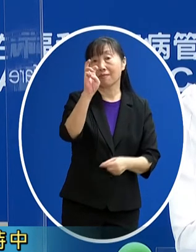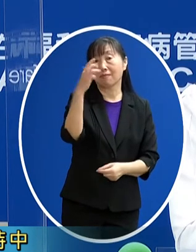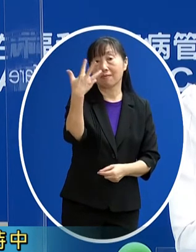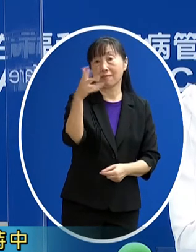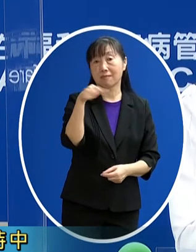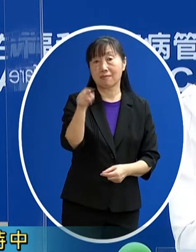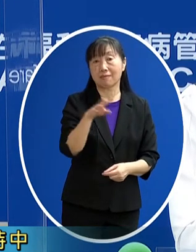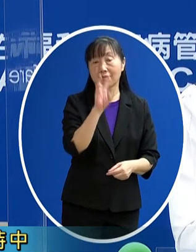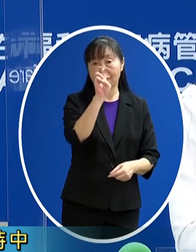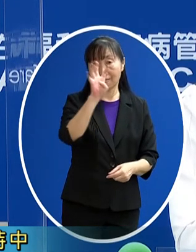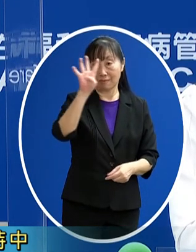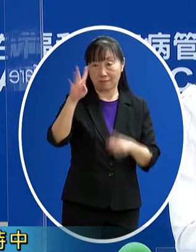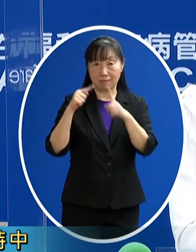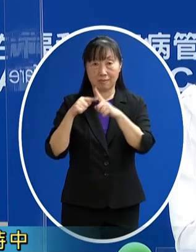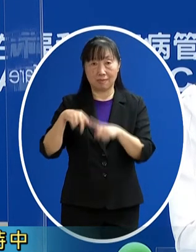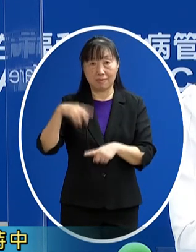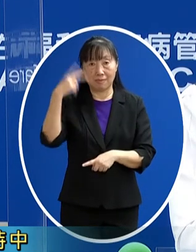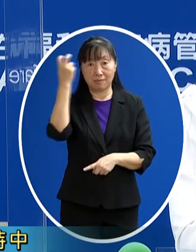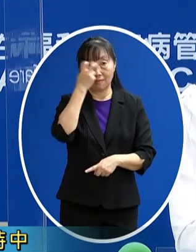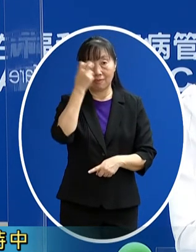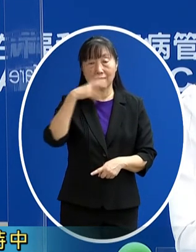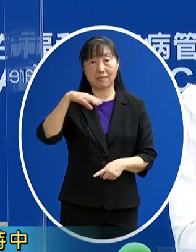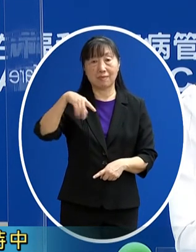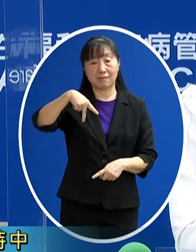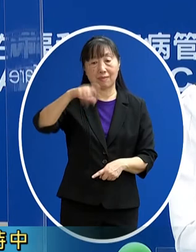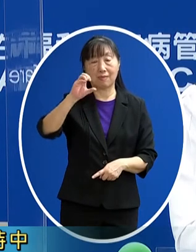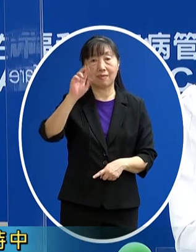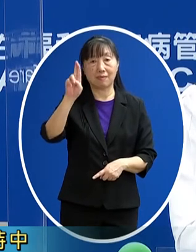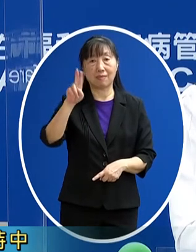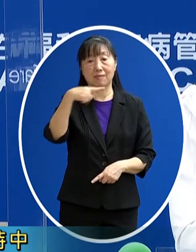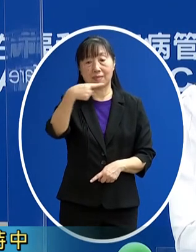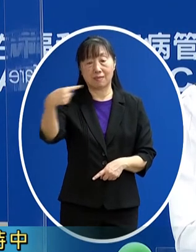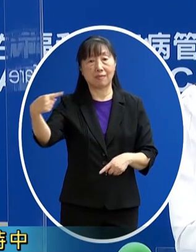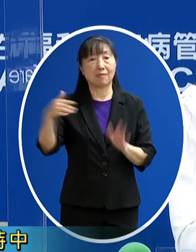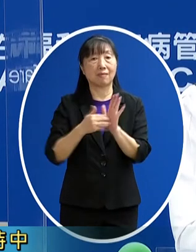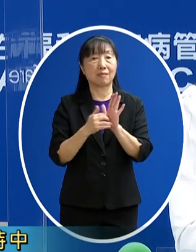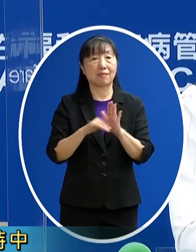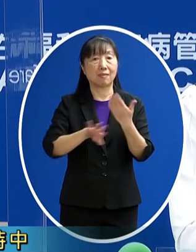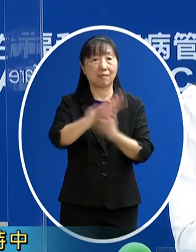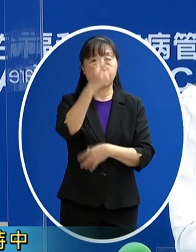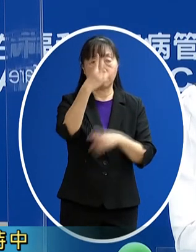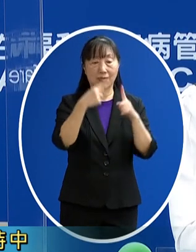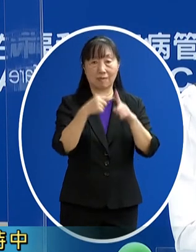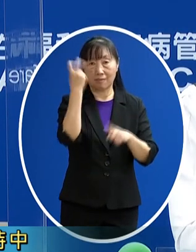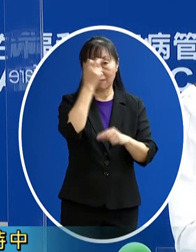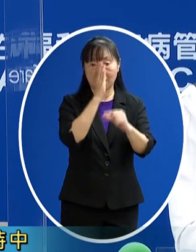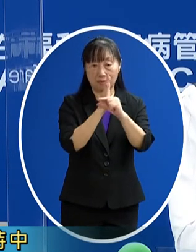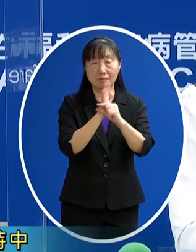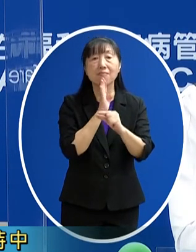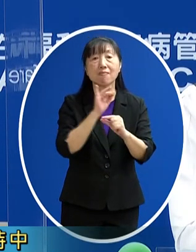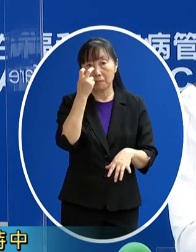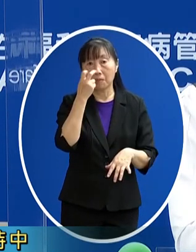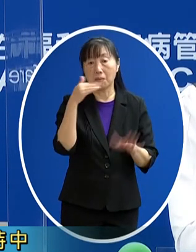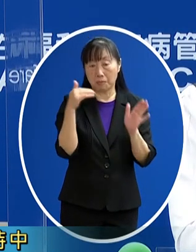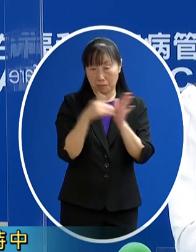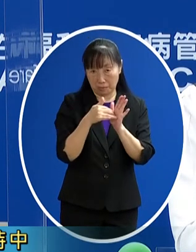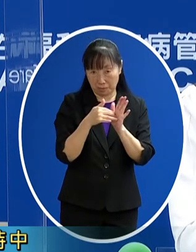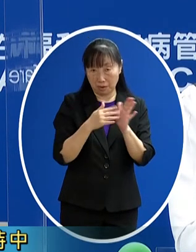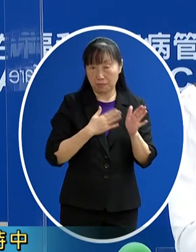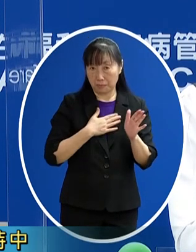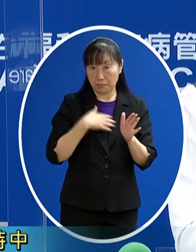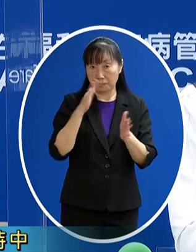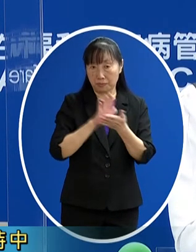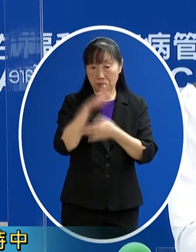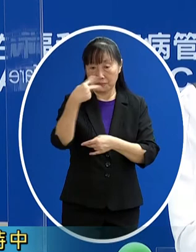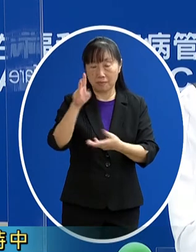中34位已经 PCR 检验哈是阴性，那3位在检验中，那1位已经出境。那搭